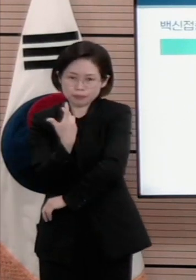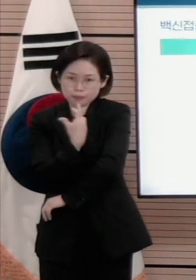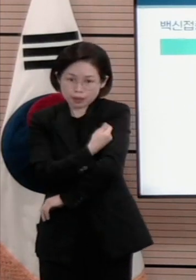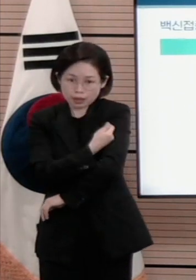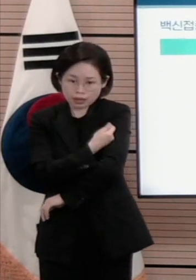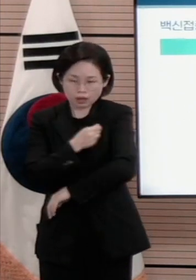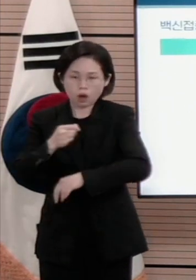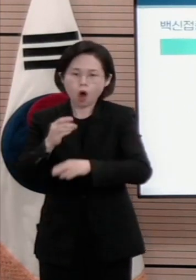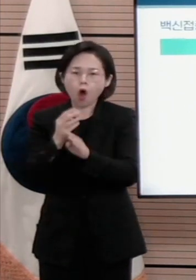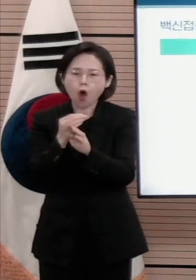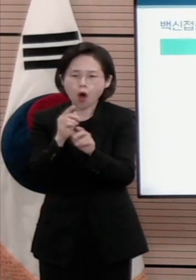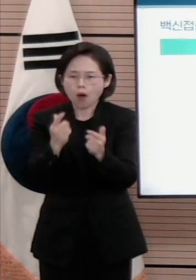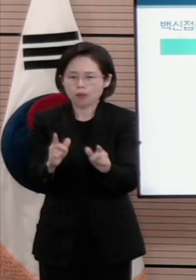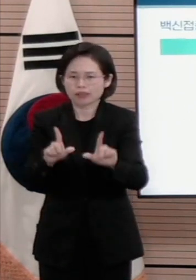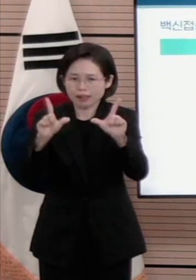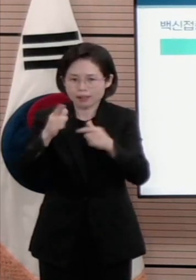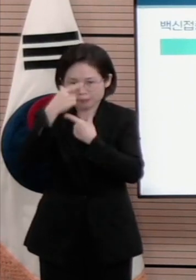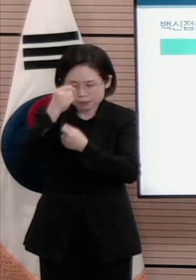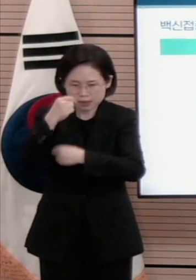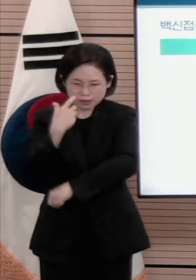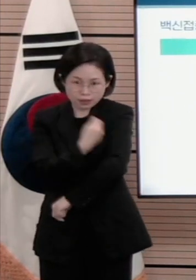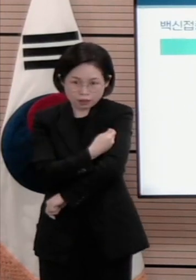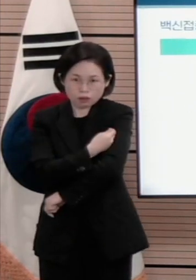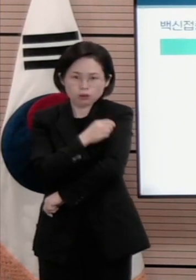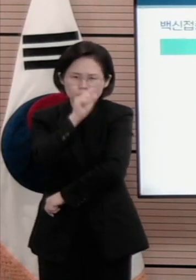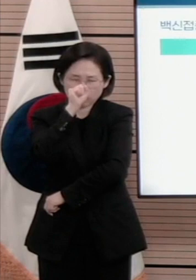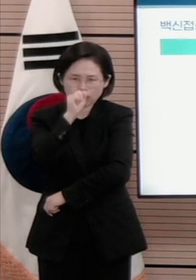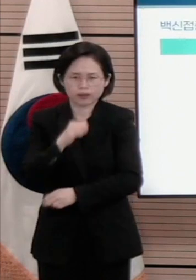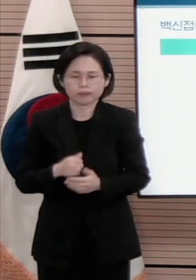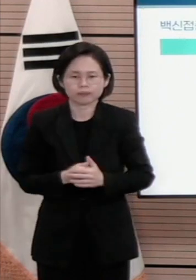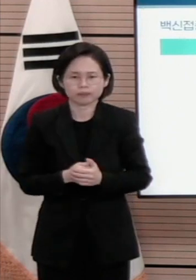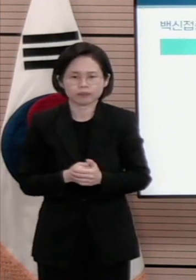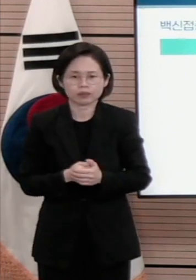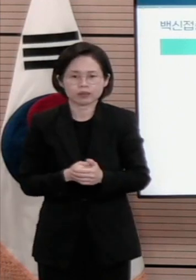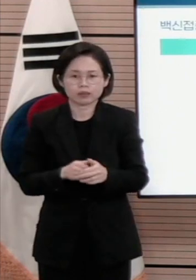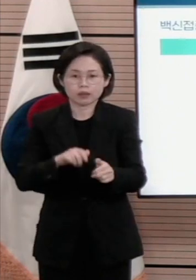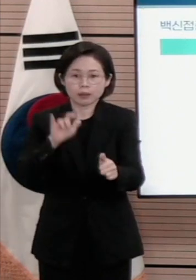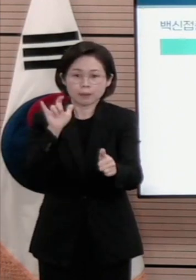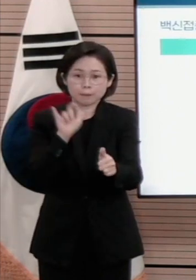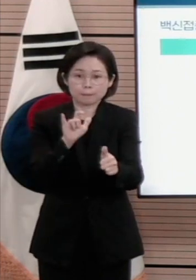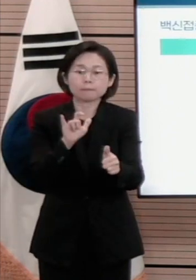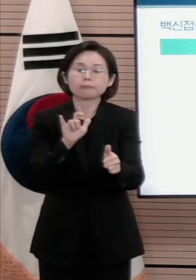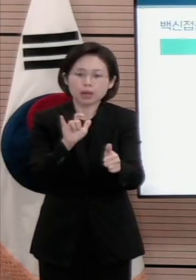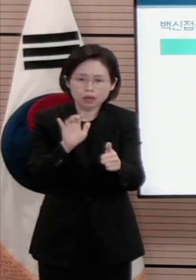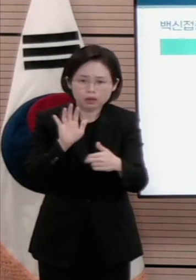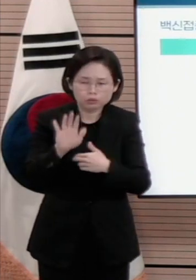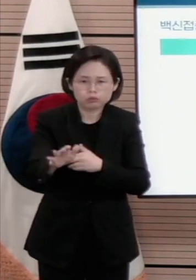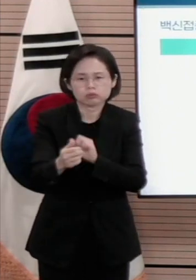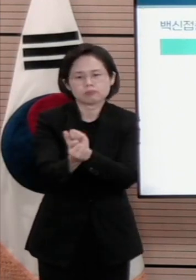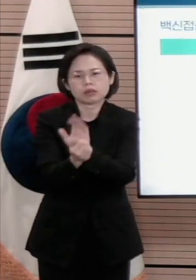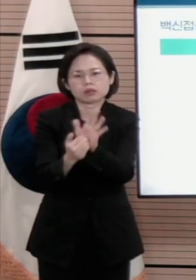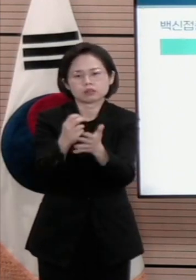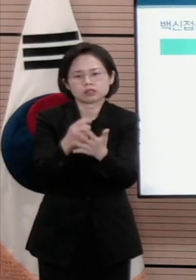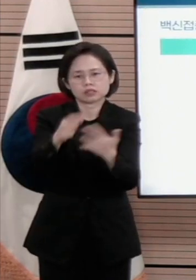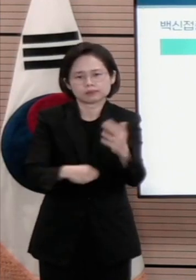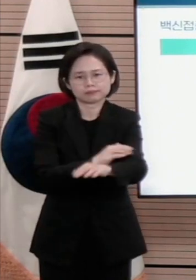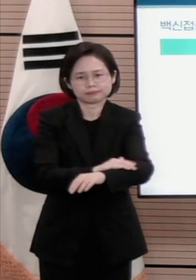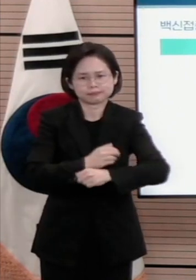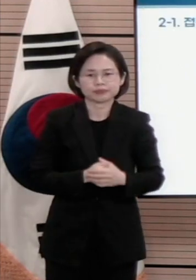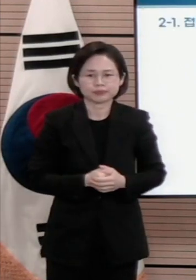예방 접종을 맞는 것이 중요하고 감염 이후에도 방역 수칙을 철저히 지켜주시기